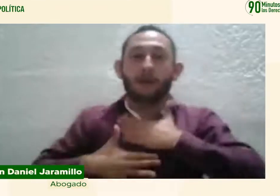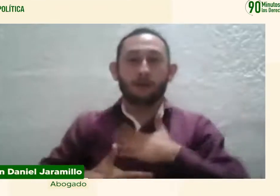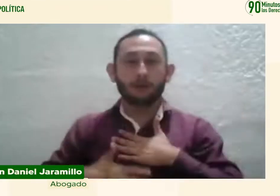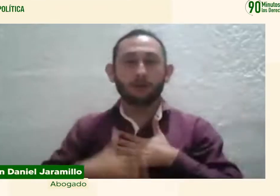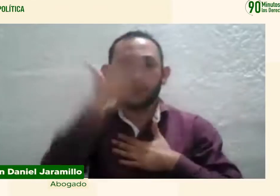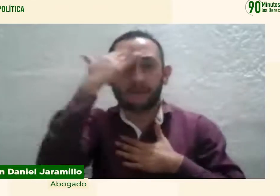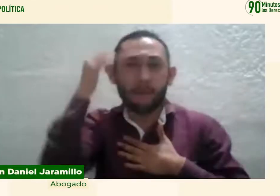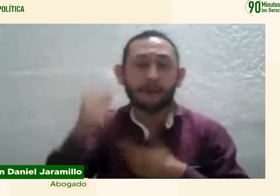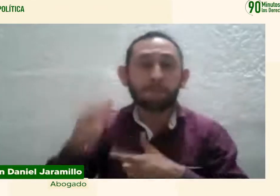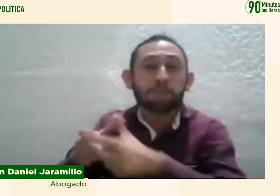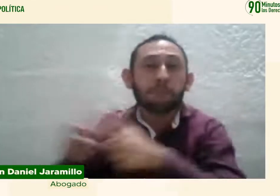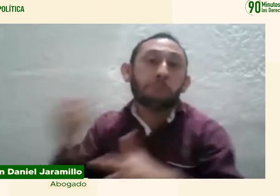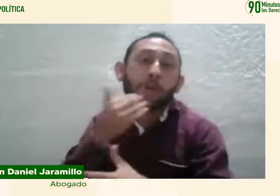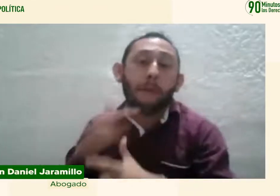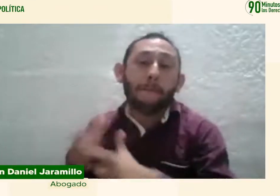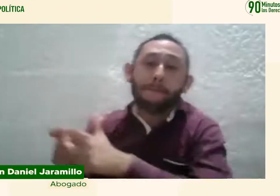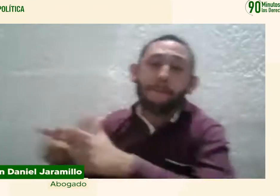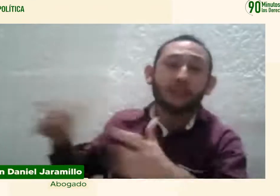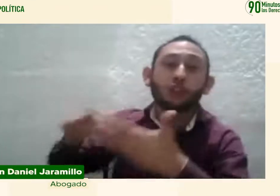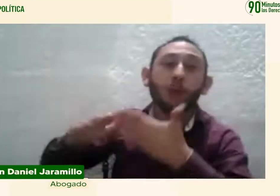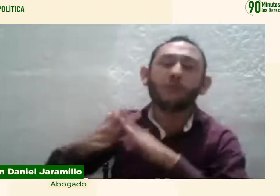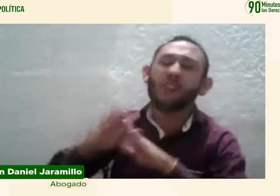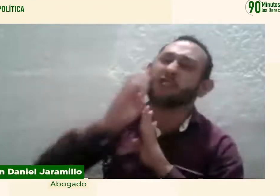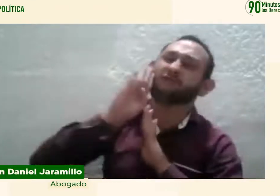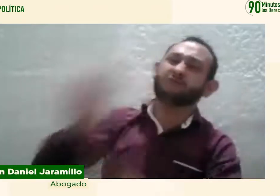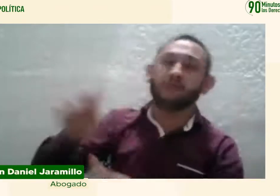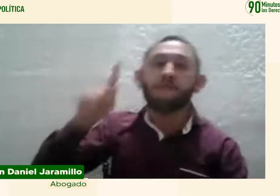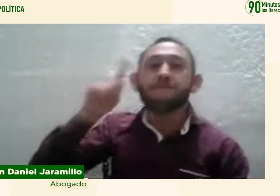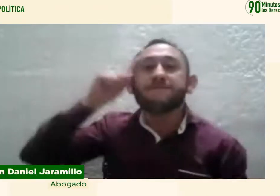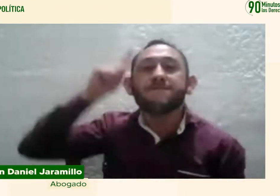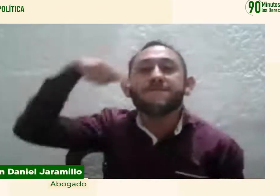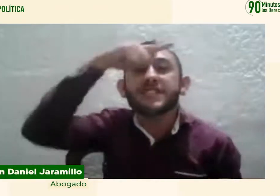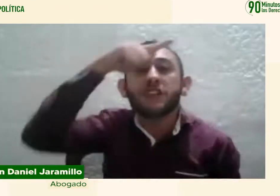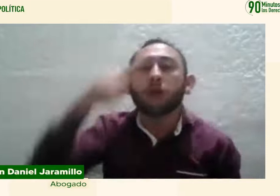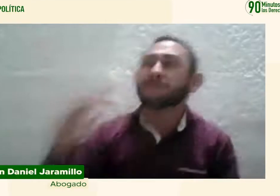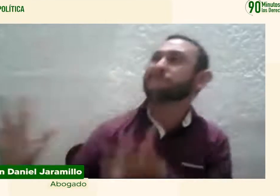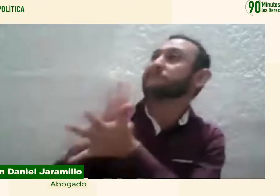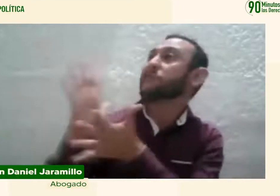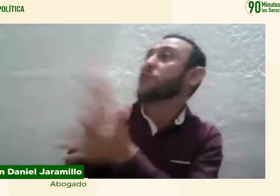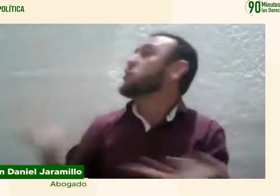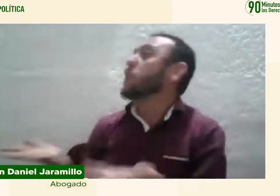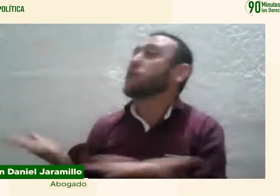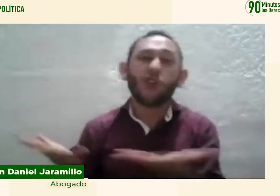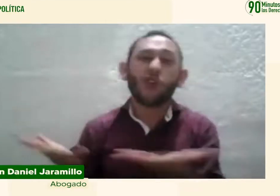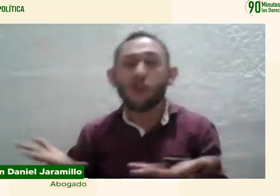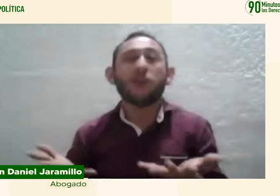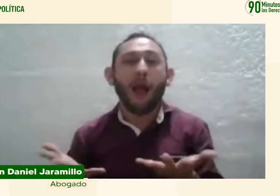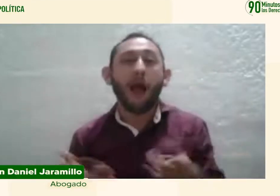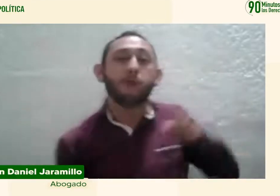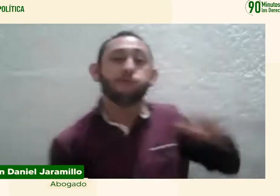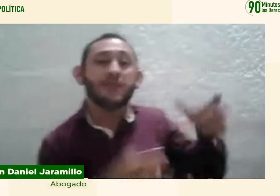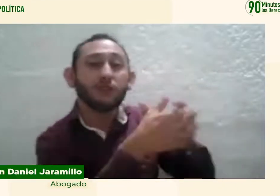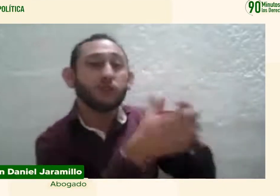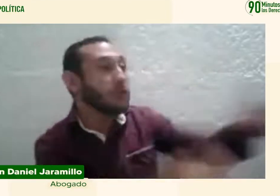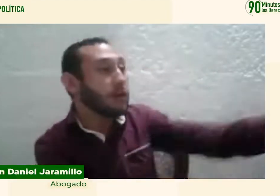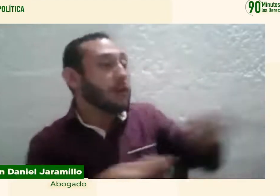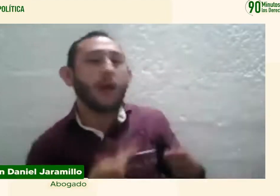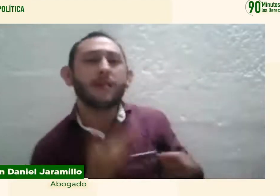vincularnos para poder ofrecer esta información y dar tranquilidad a la comunidad por ejemplo si la información está